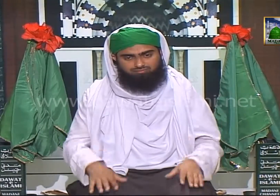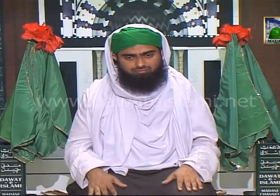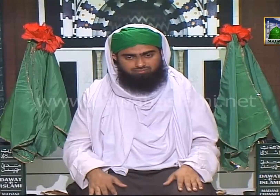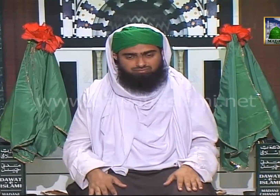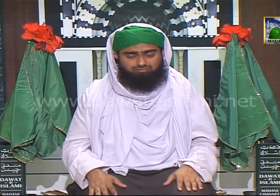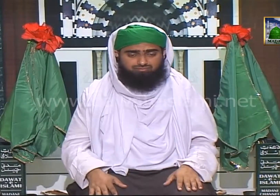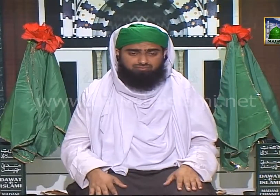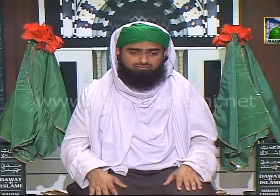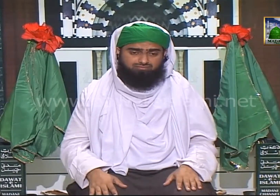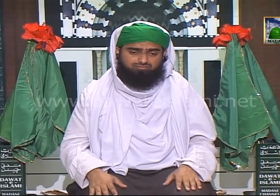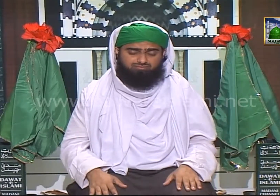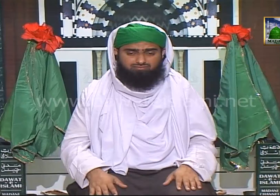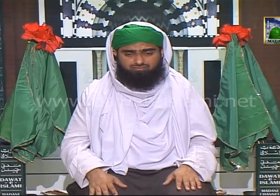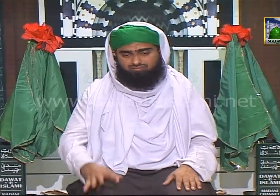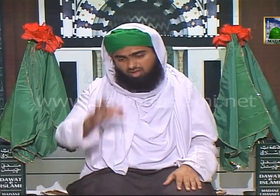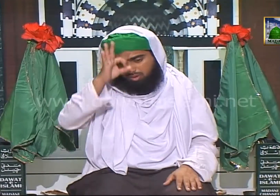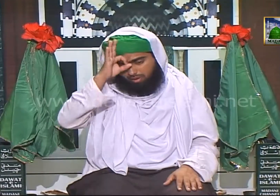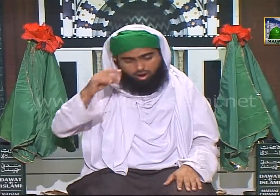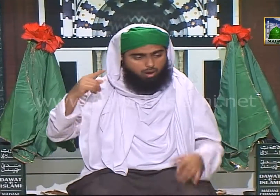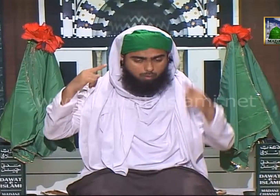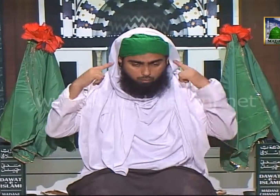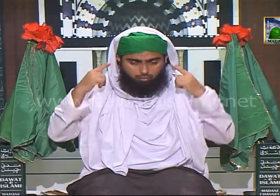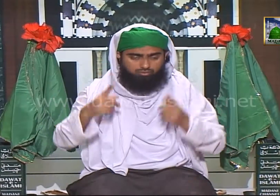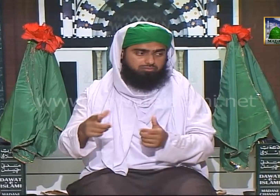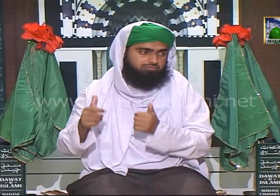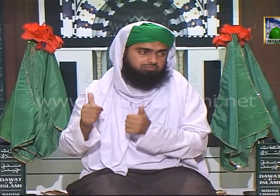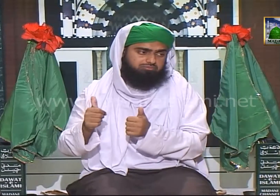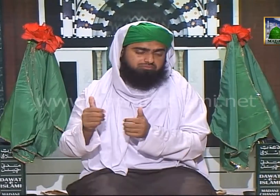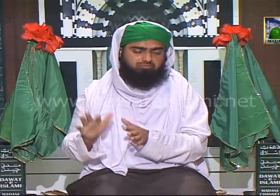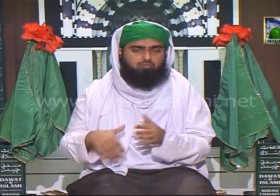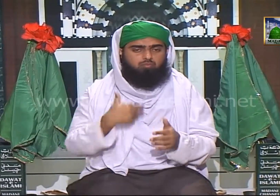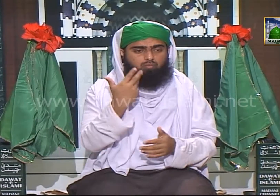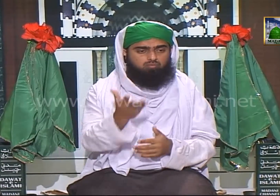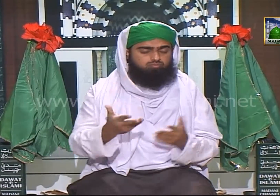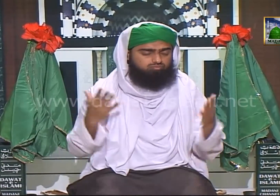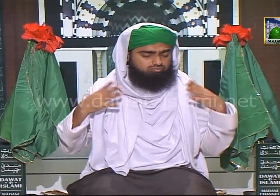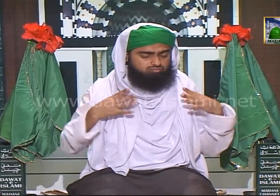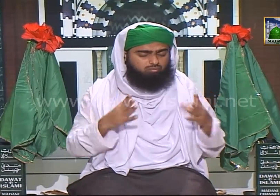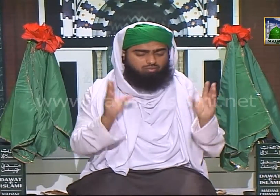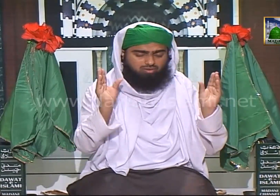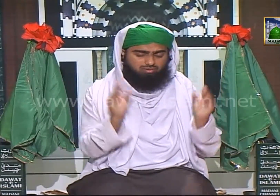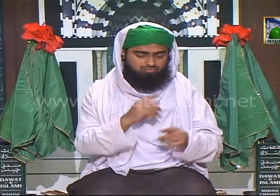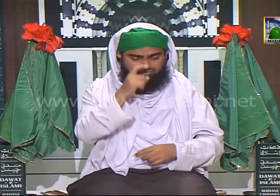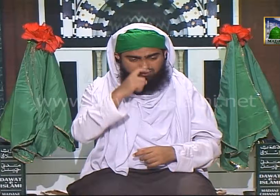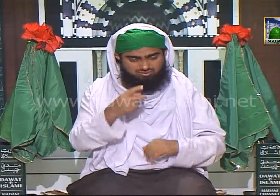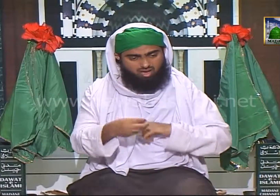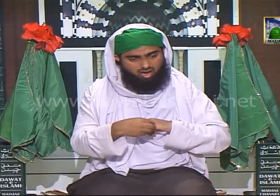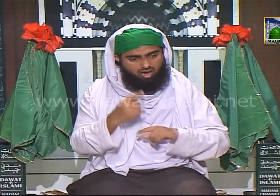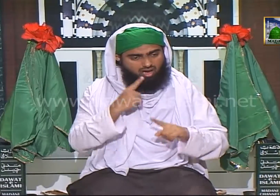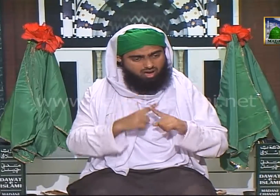طرح مطلب امام اور مؤذن صاحب کو تو کوئی چکر ہی نہیں پڑتا, شرافت سے بالکل پہلی تاریخ آتی ہے تو تنخواہ ہاتھ میں آ جاتی. میں تو سمجھتا ہوں